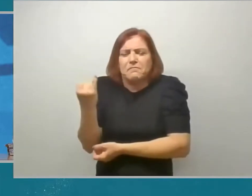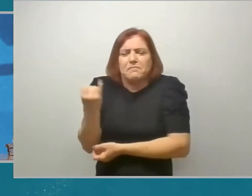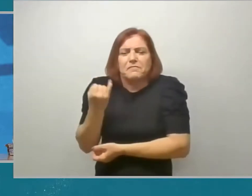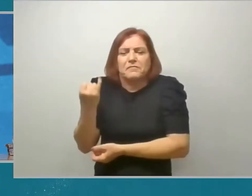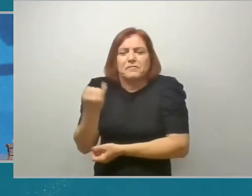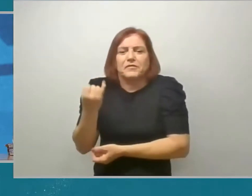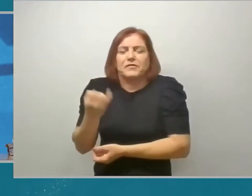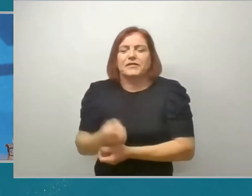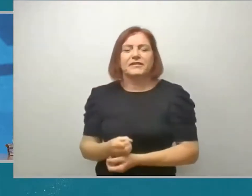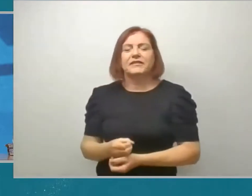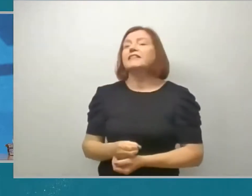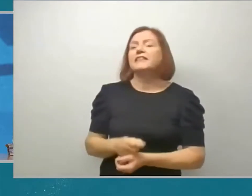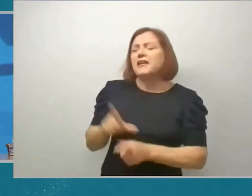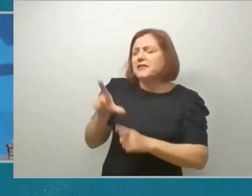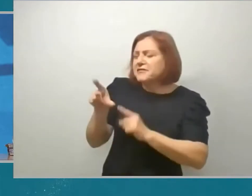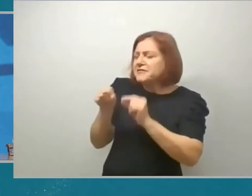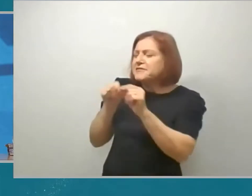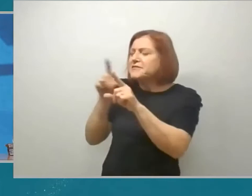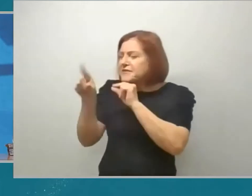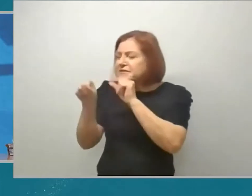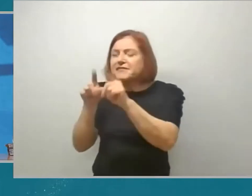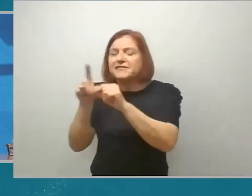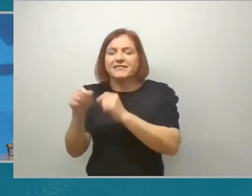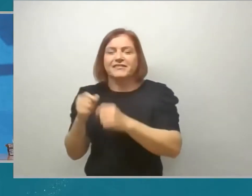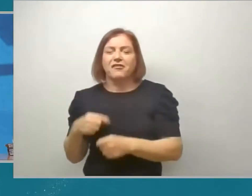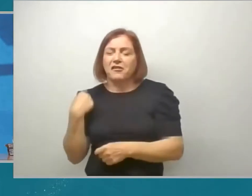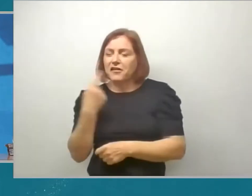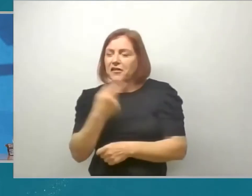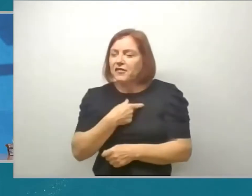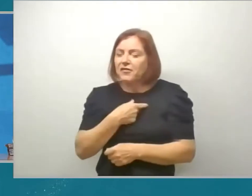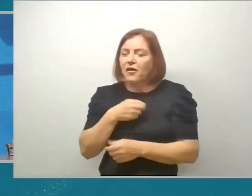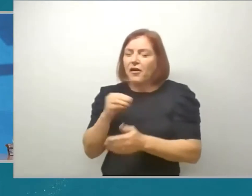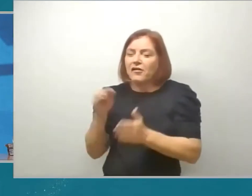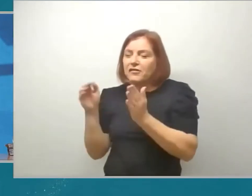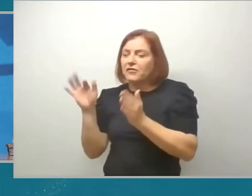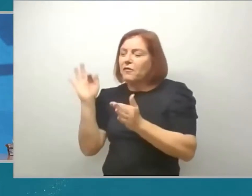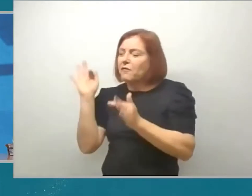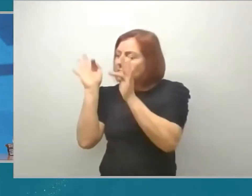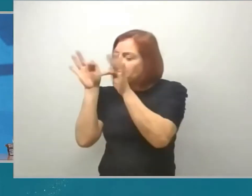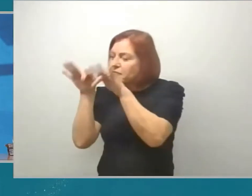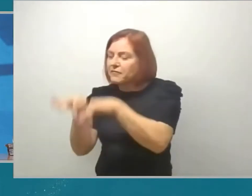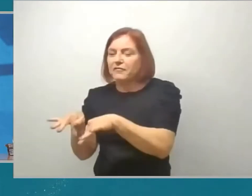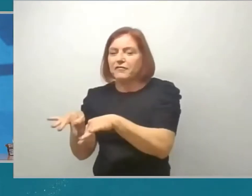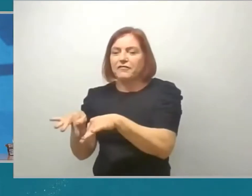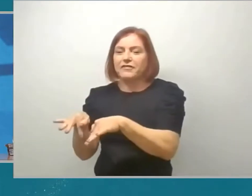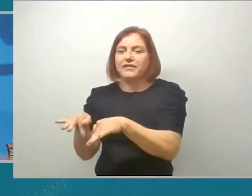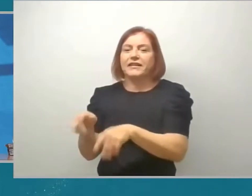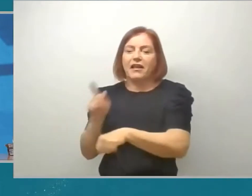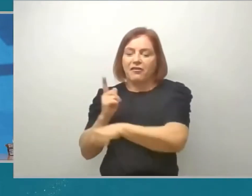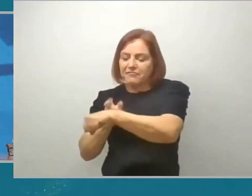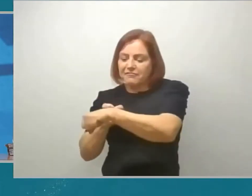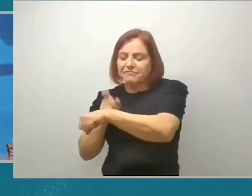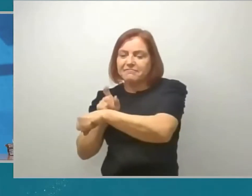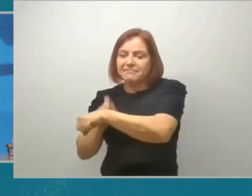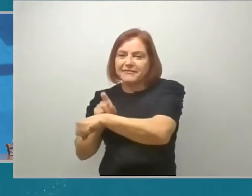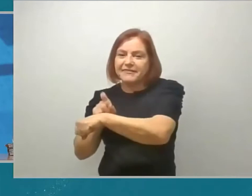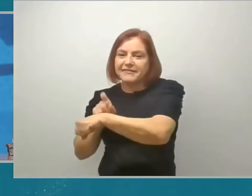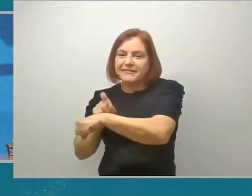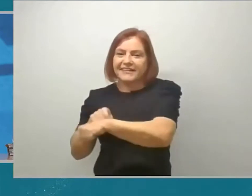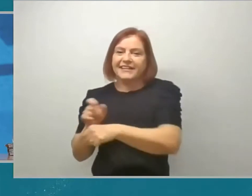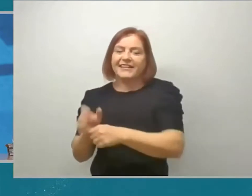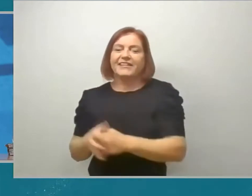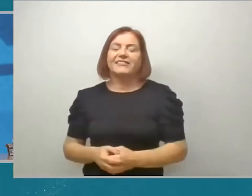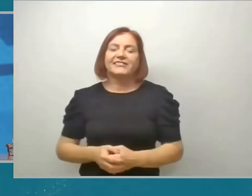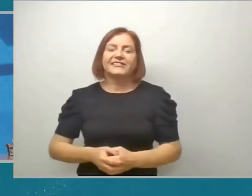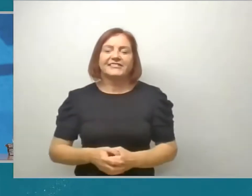Eles trabalharam 11 horas já e vão para 12 horas. Alguns trabalharam menos. Mas,